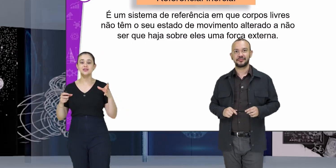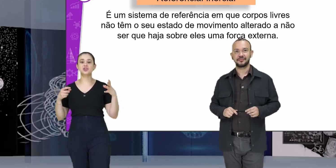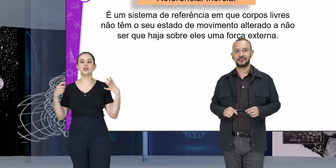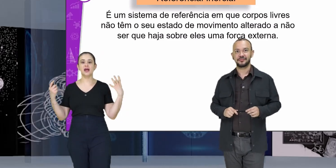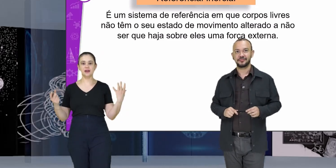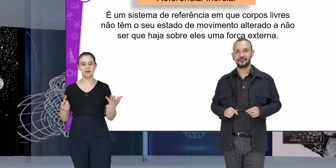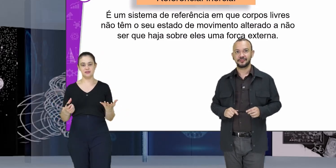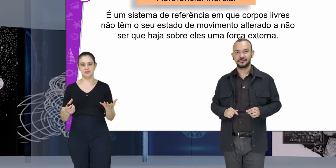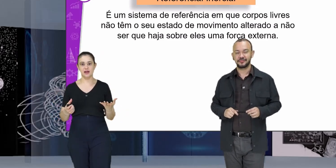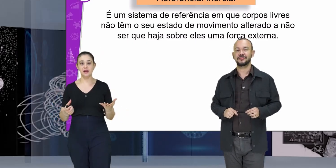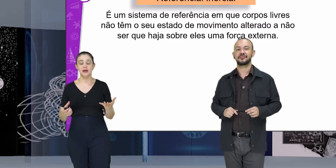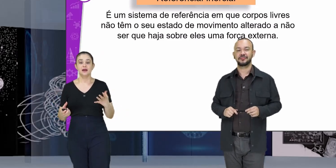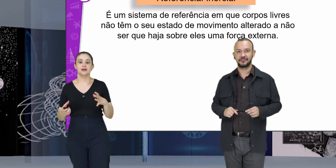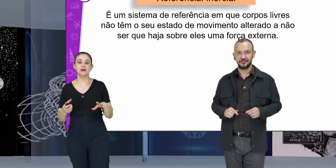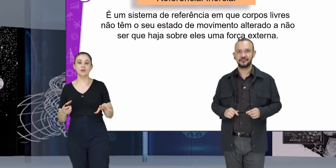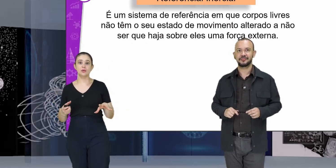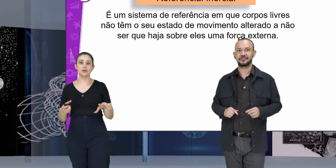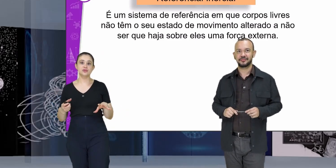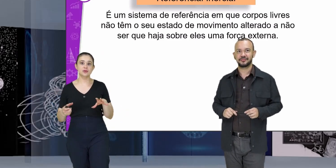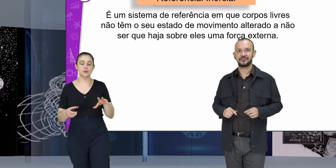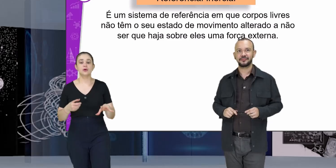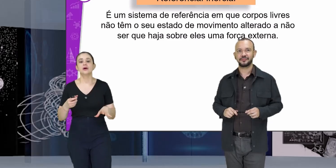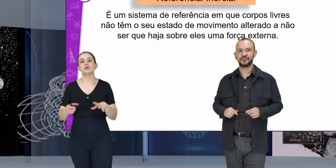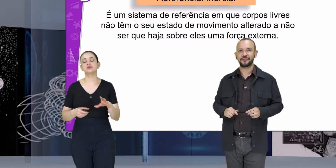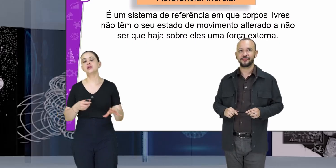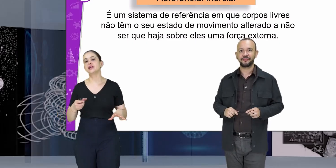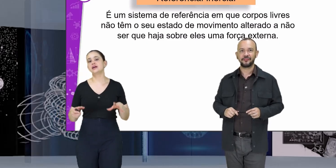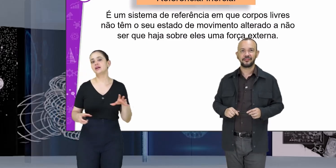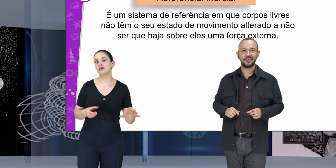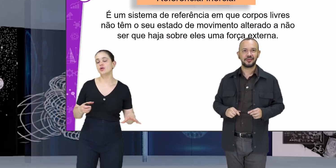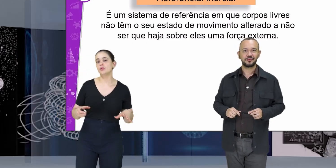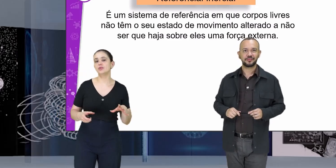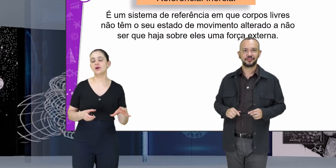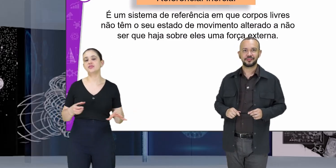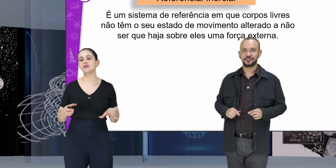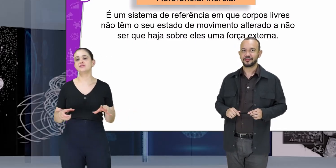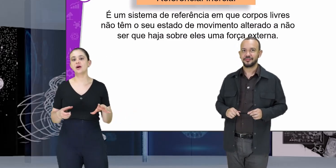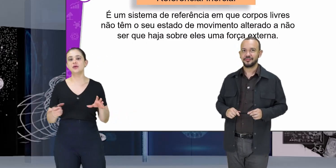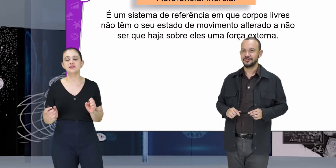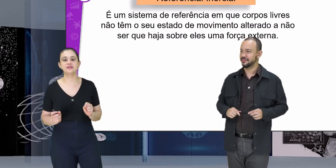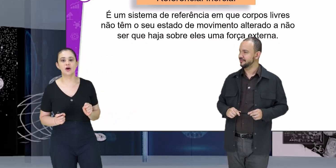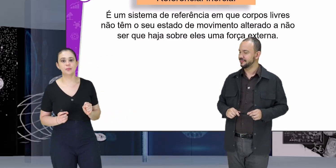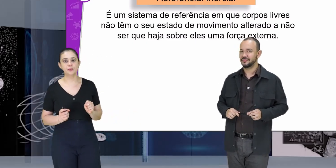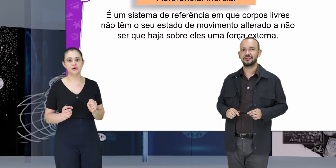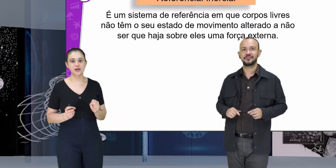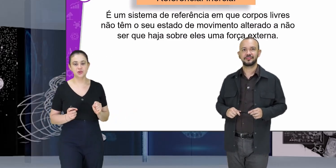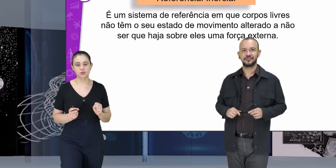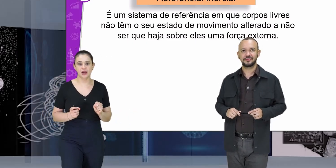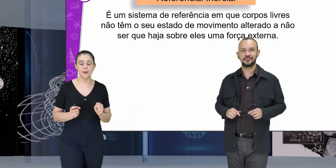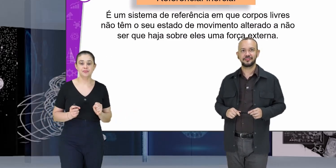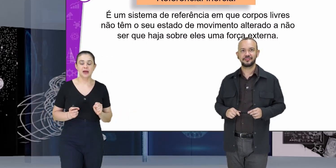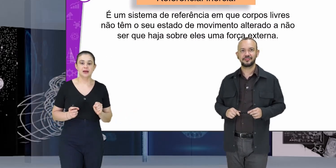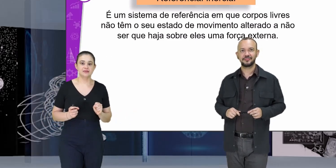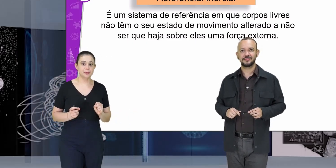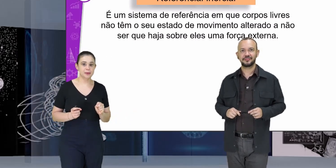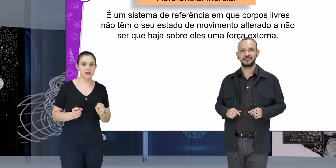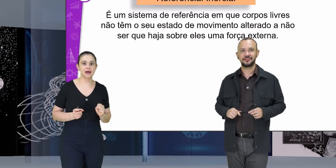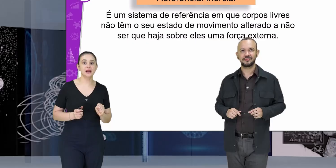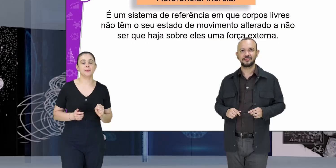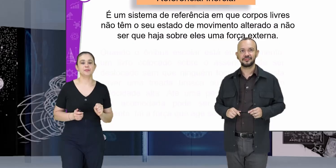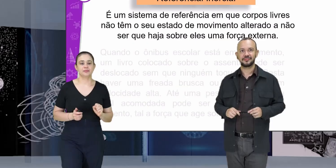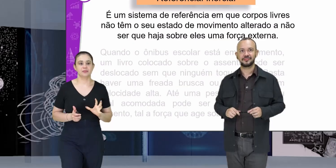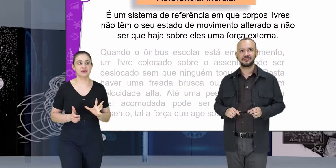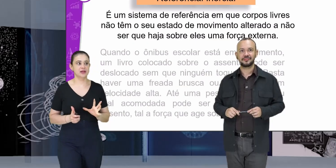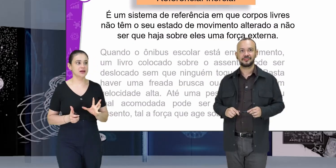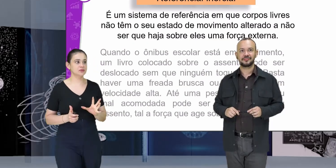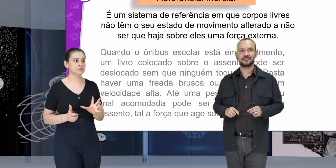forças externas, né? Então, eu consigo considerar ele ali como um referencial inercial para eu poder estudar nessa primeira